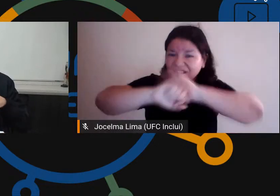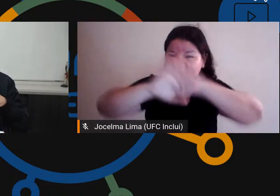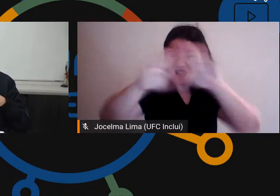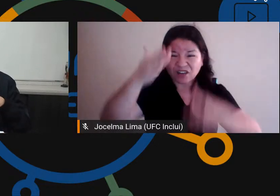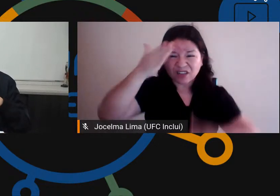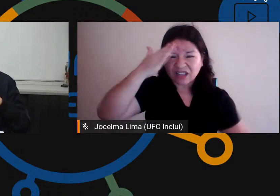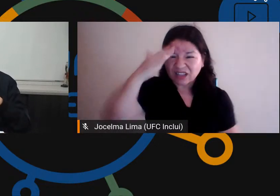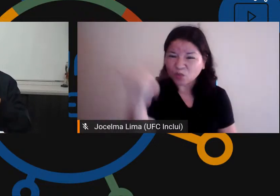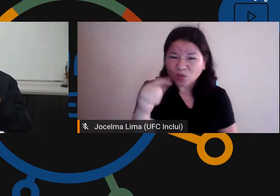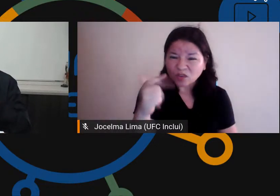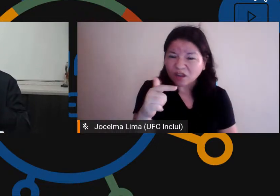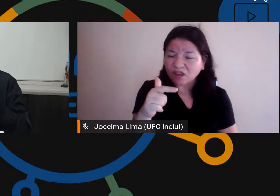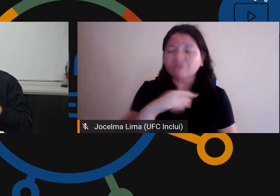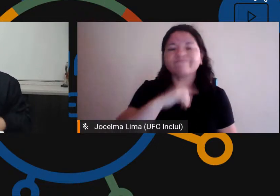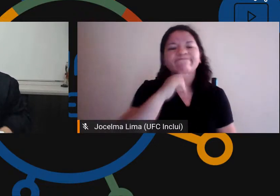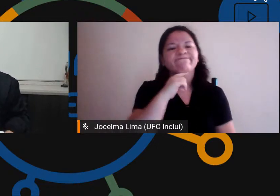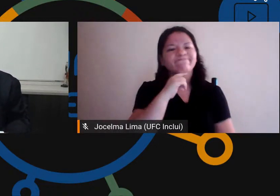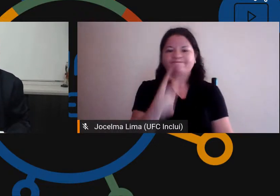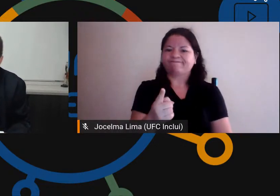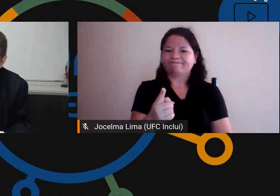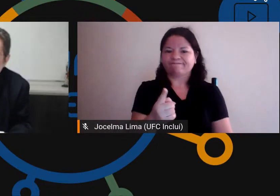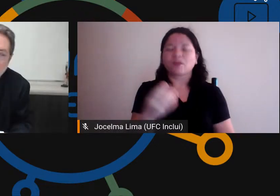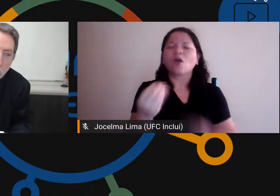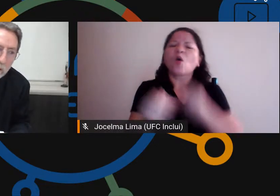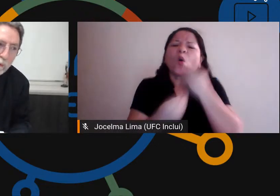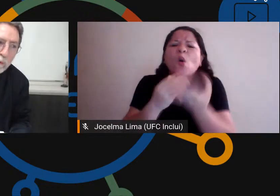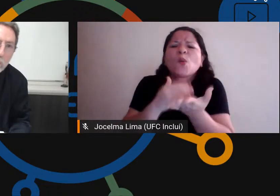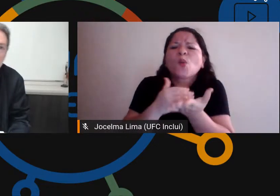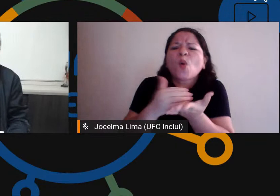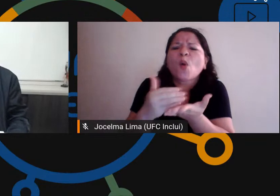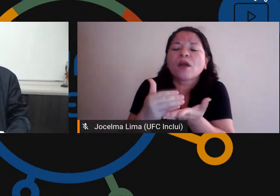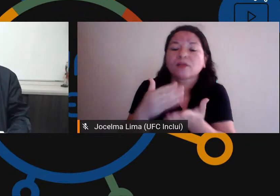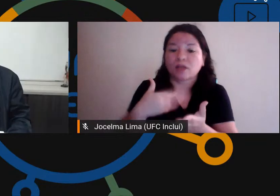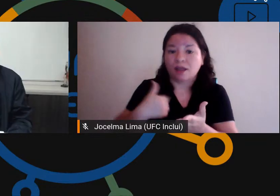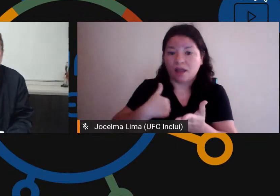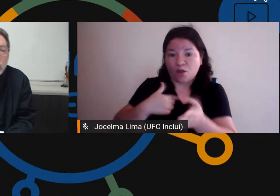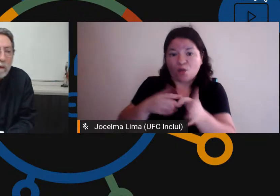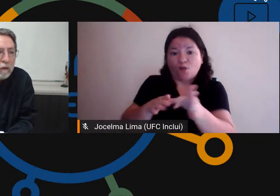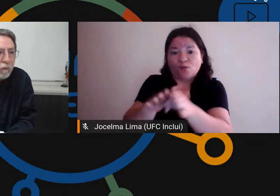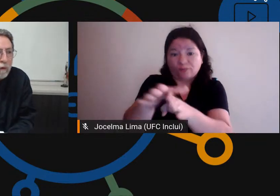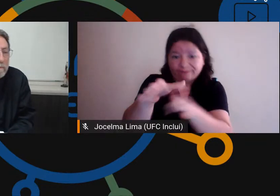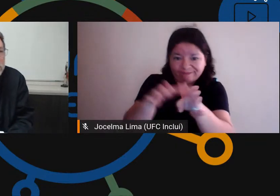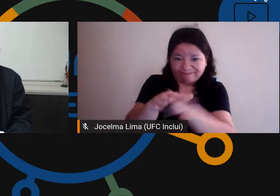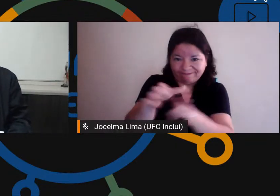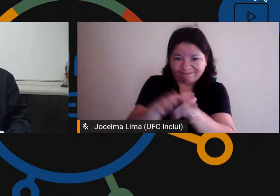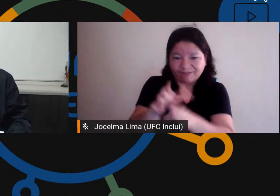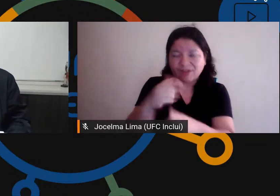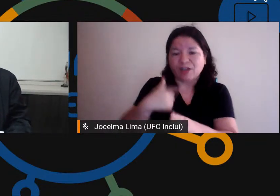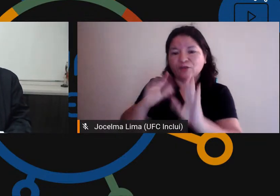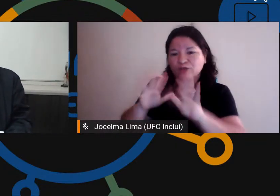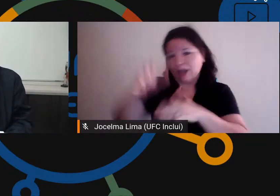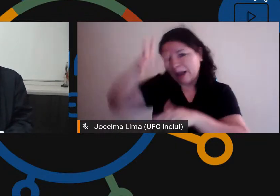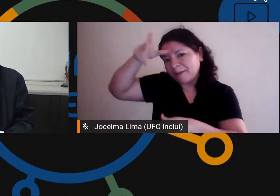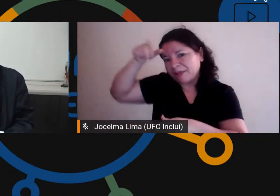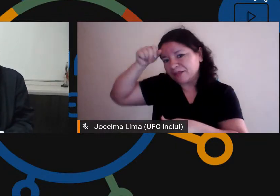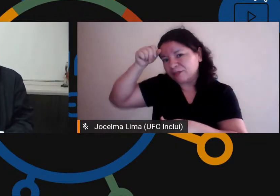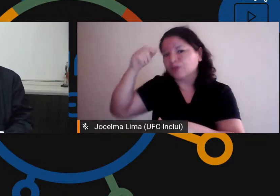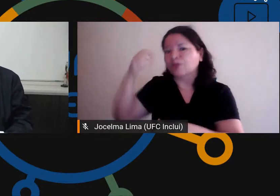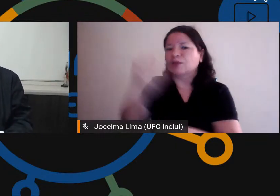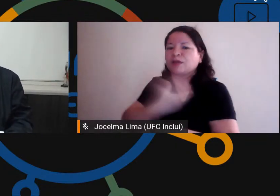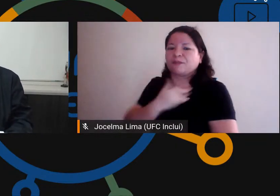você começa? Eu vou sugerir uma coisa que eu aprendi com um pesquisador do INPA, Instituto Nacional de Pesquisa da Amazônia,